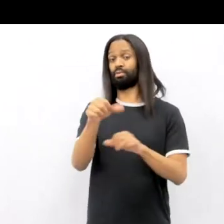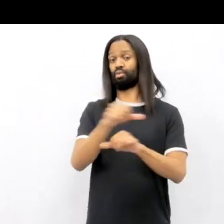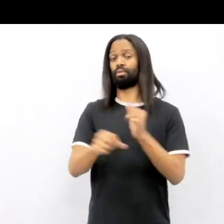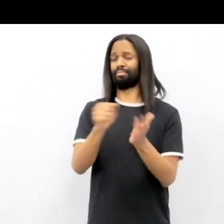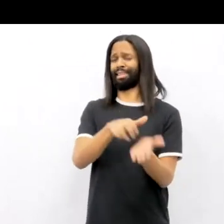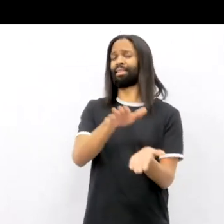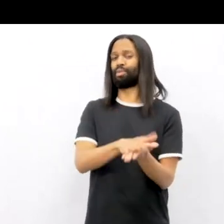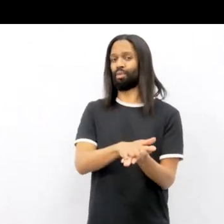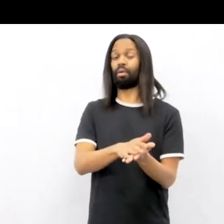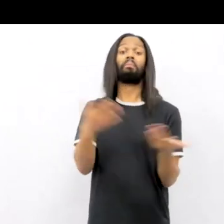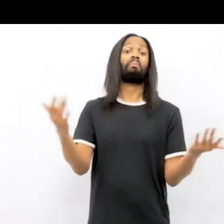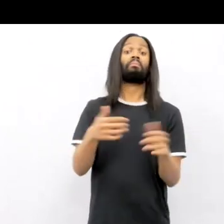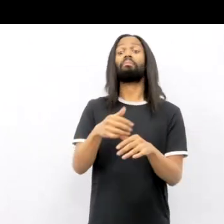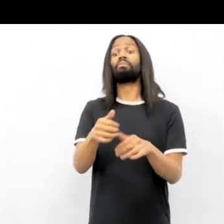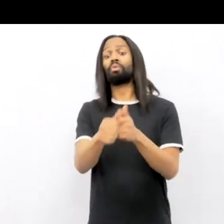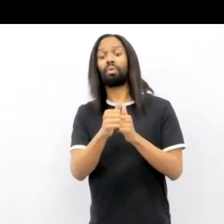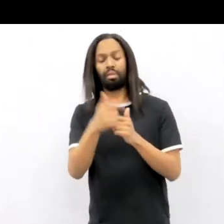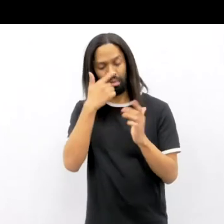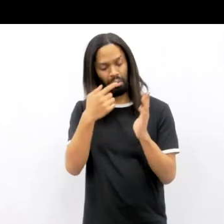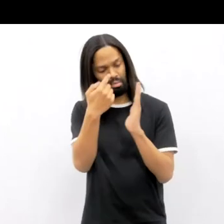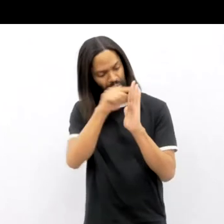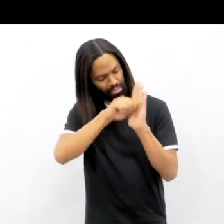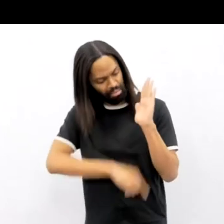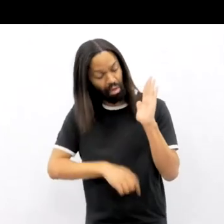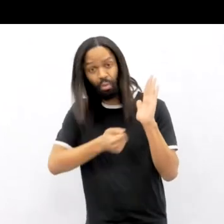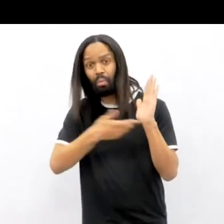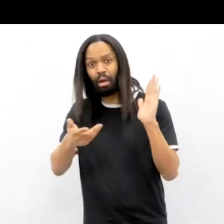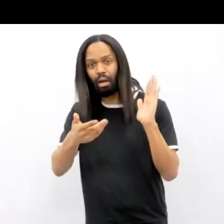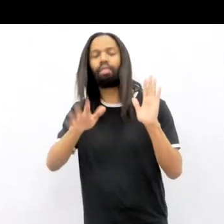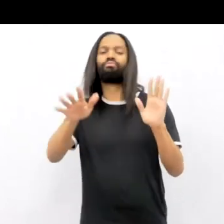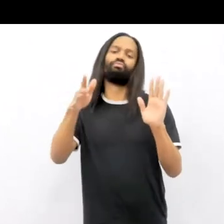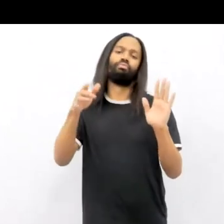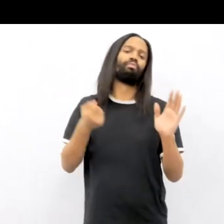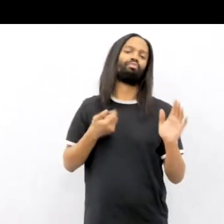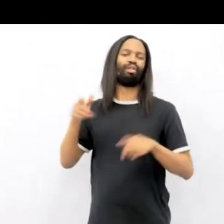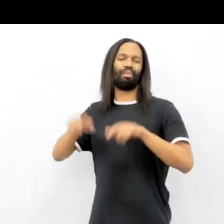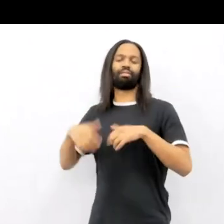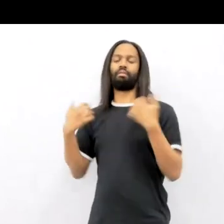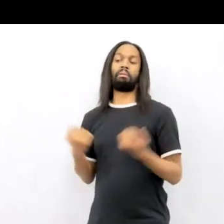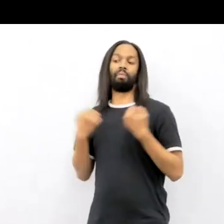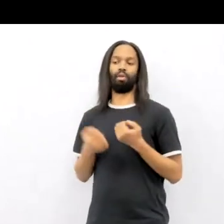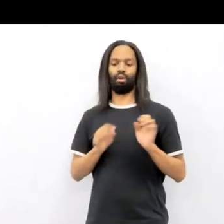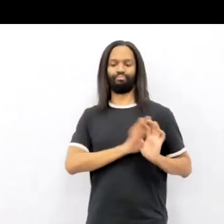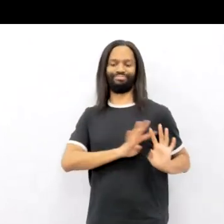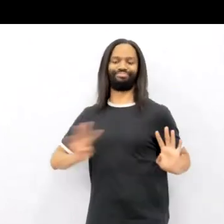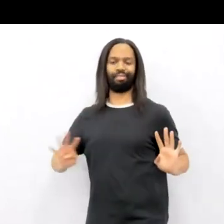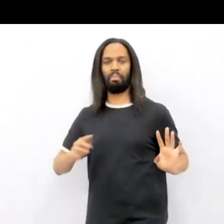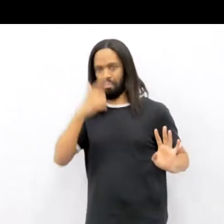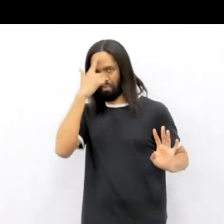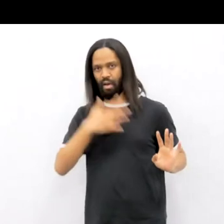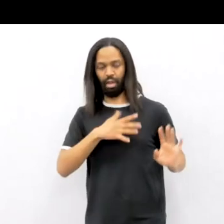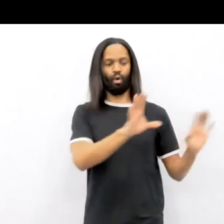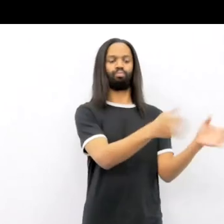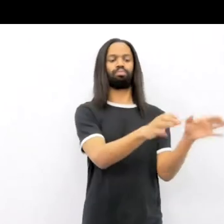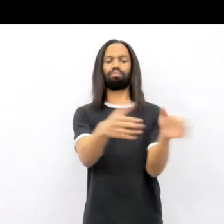en tout cas nous on se rendra disponible il y aura plusieurs animateurs on pourra je pense faire plusieurs groupes